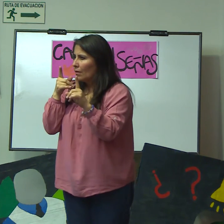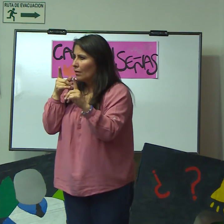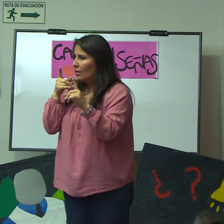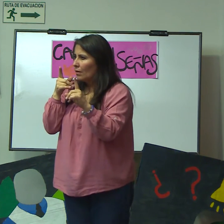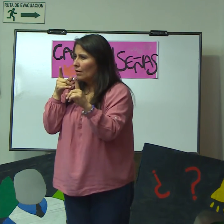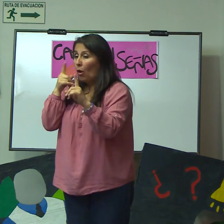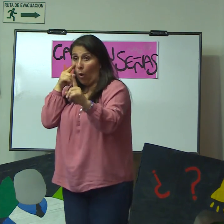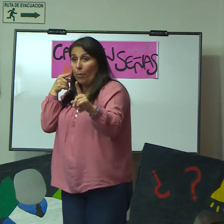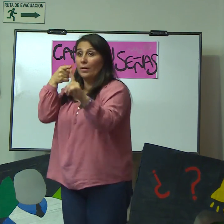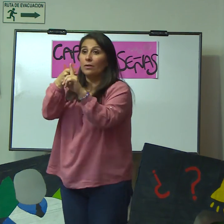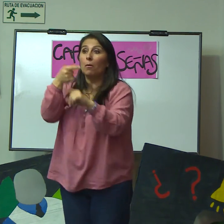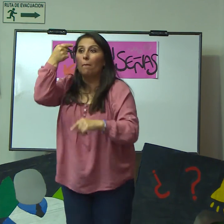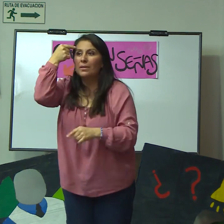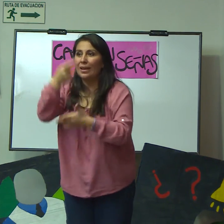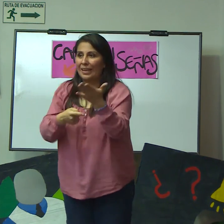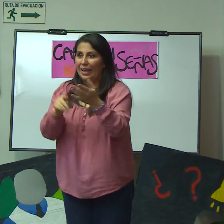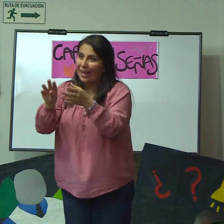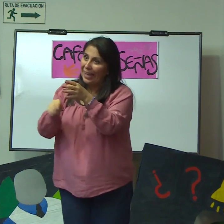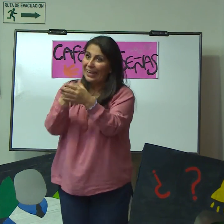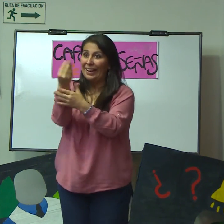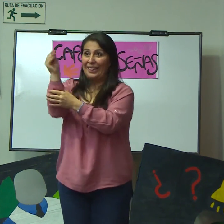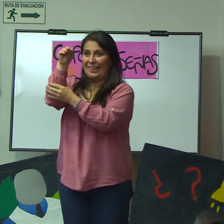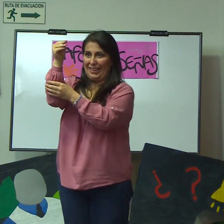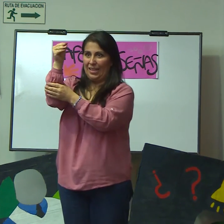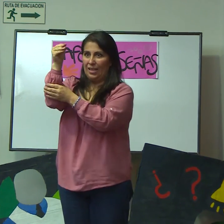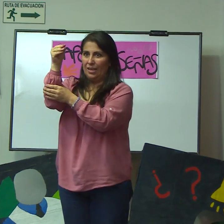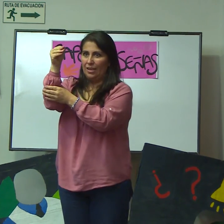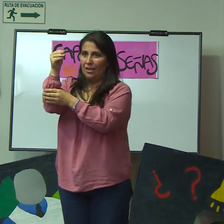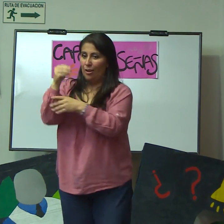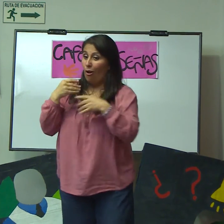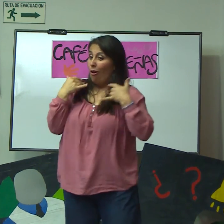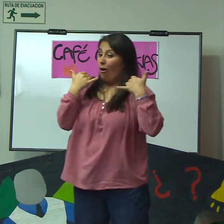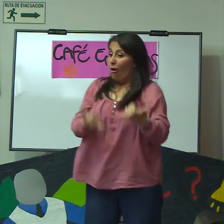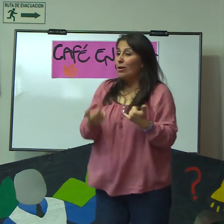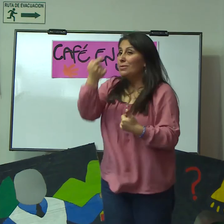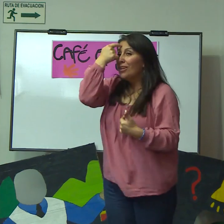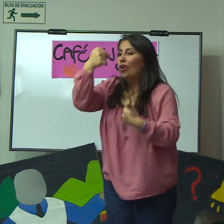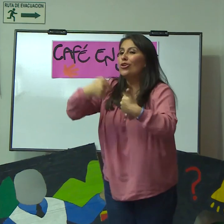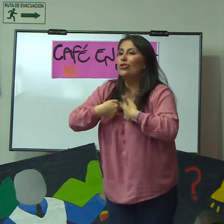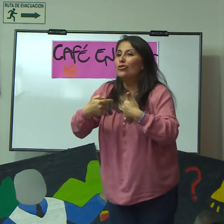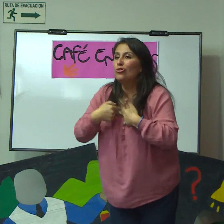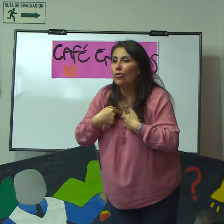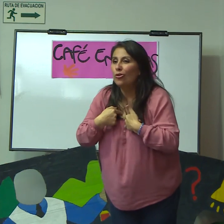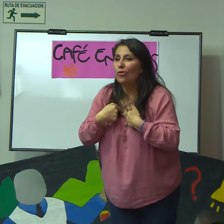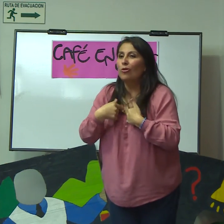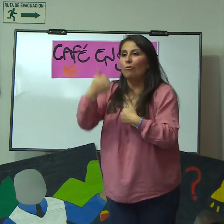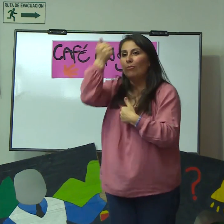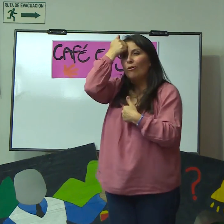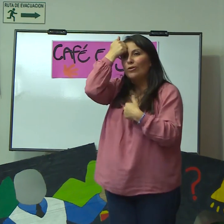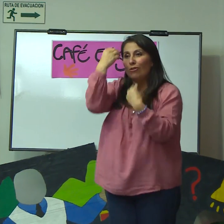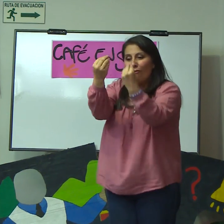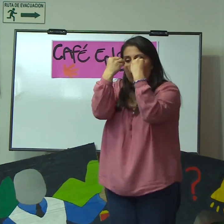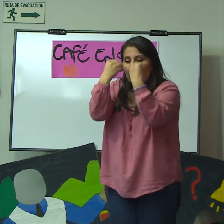del día de hoy es pensarnos quién soy yo como maestro, quién soy yo como un maestro en formación, creo